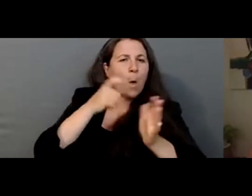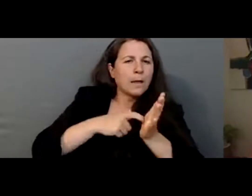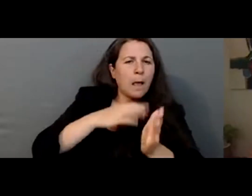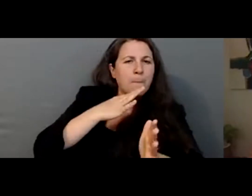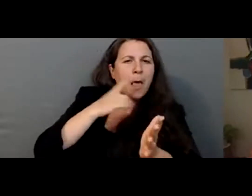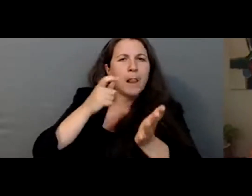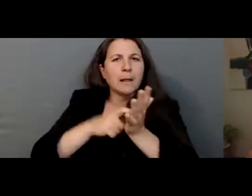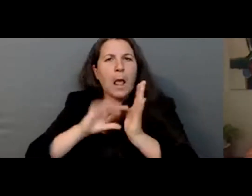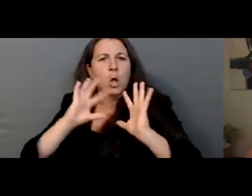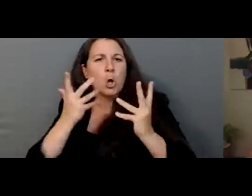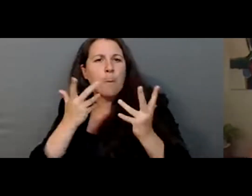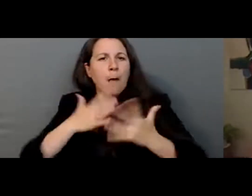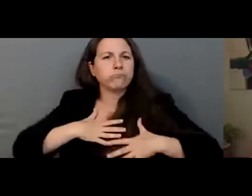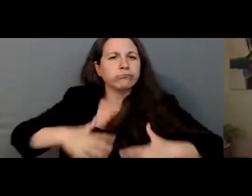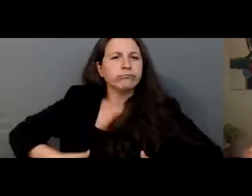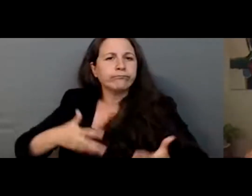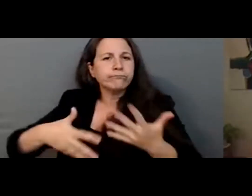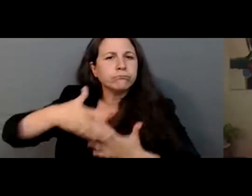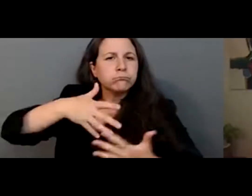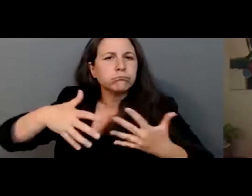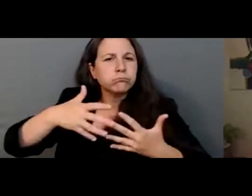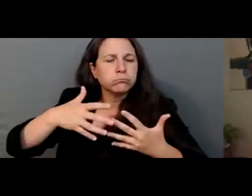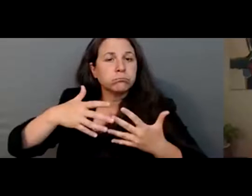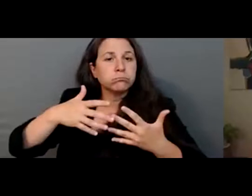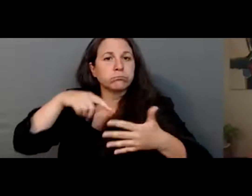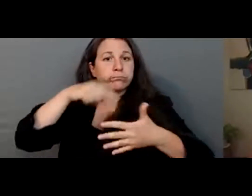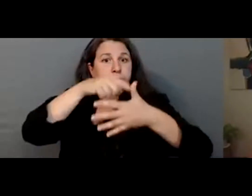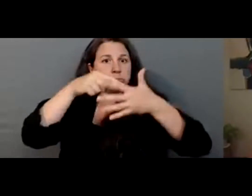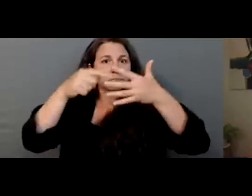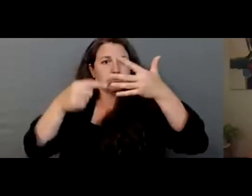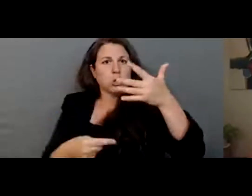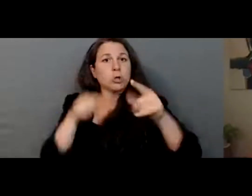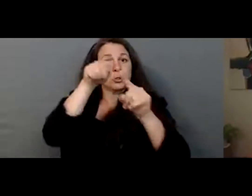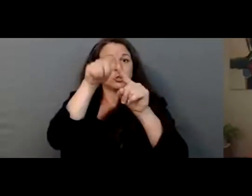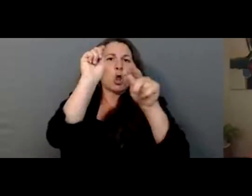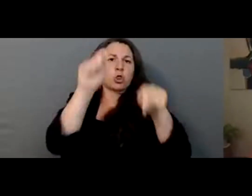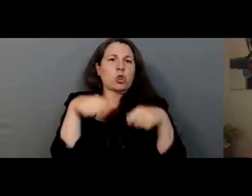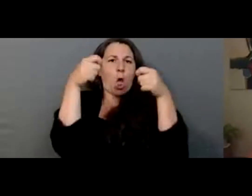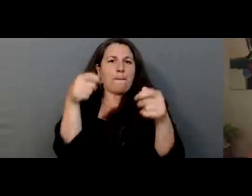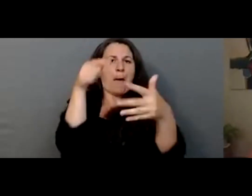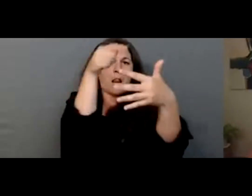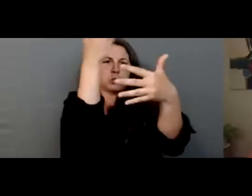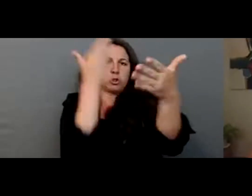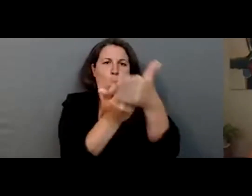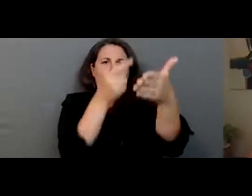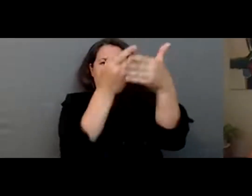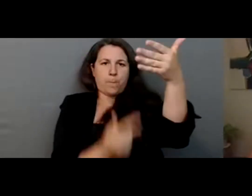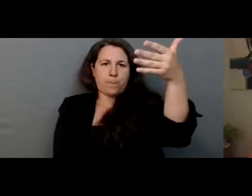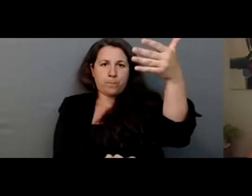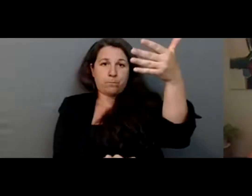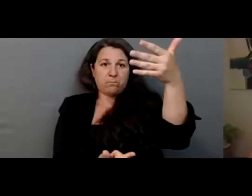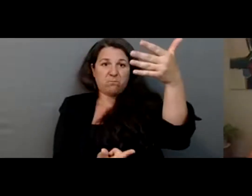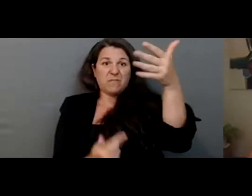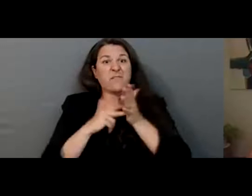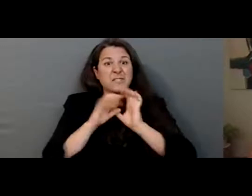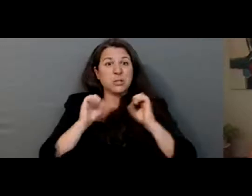contact visuel. Donc, toutes ces petites choses-là qui sont tellement normalisées, en fait, qui sont construites